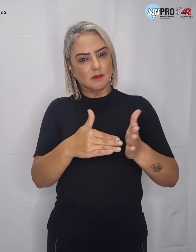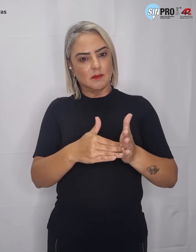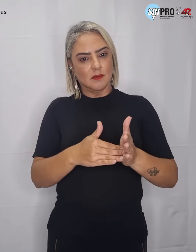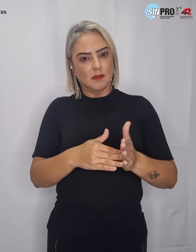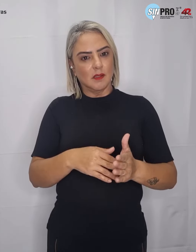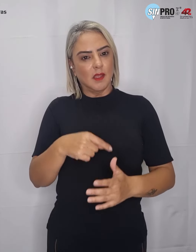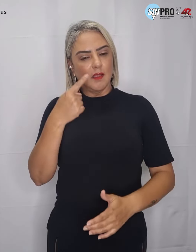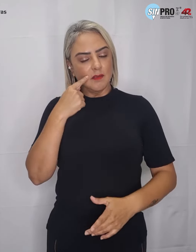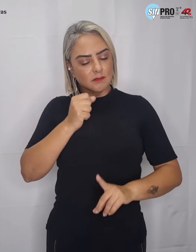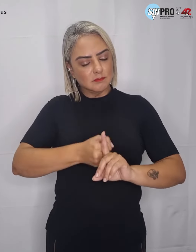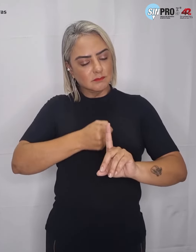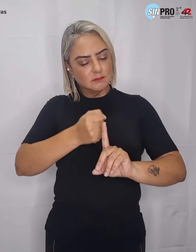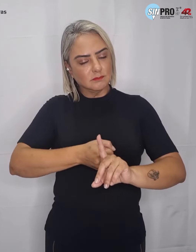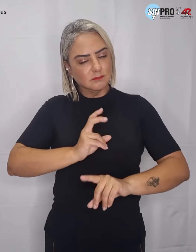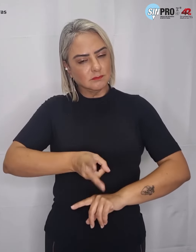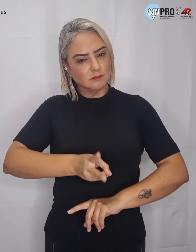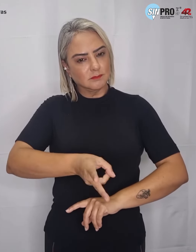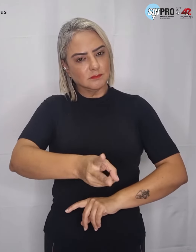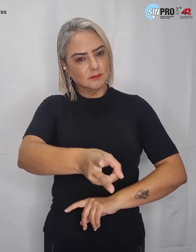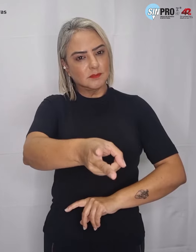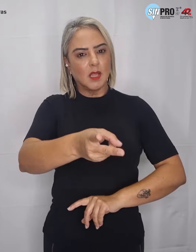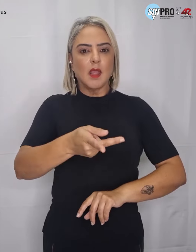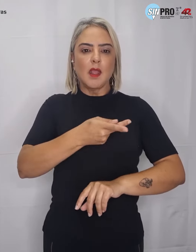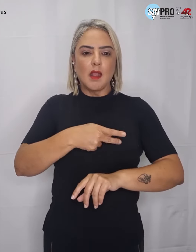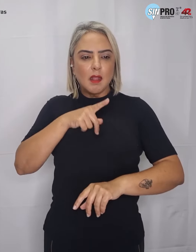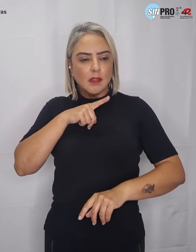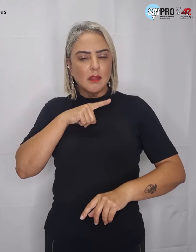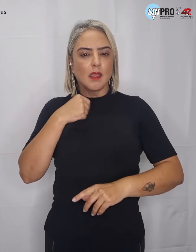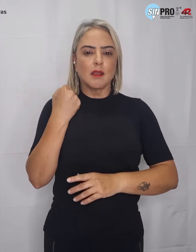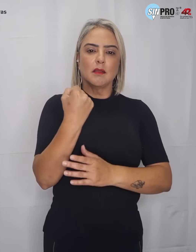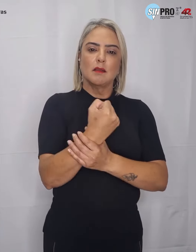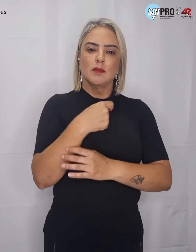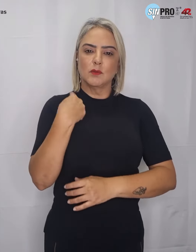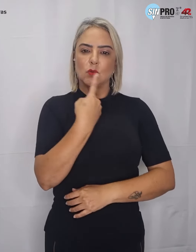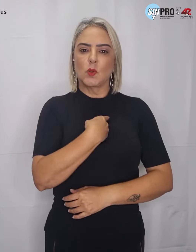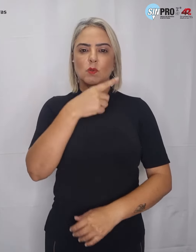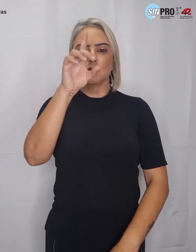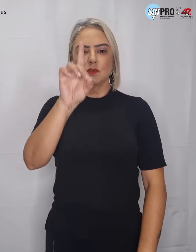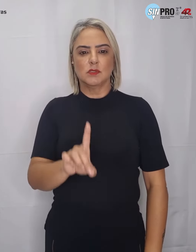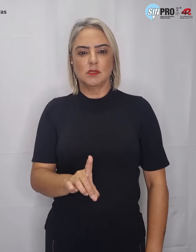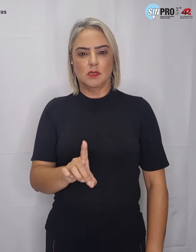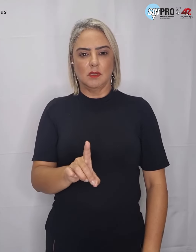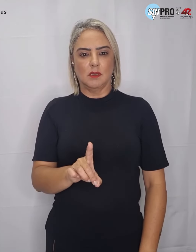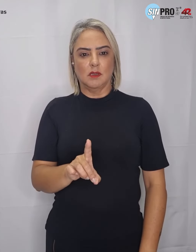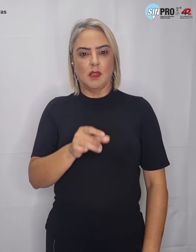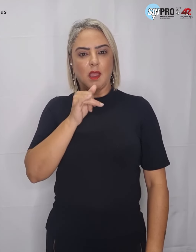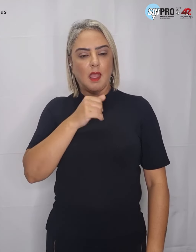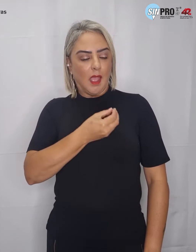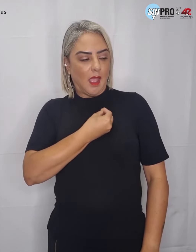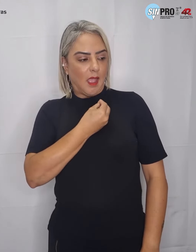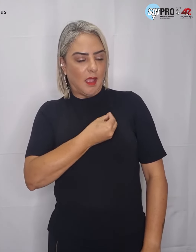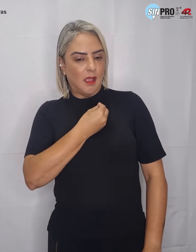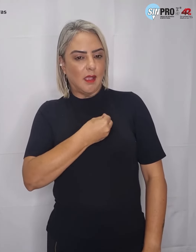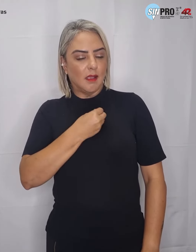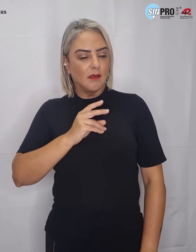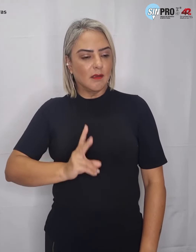Sigamos firmes na luta, buscando sempre a garantia dos nossos direitos. A vida é uma constante